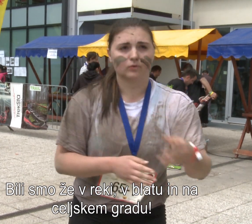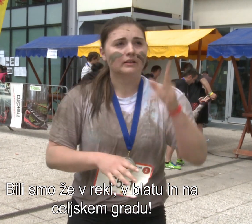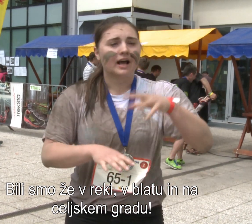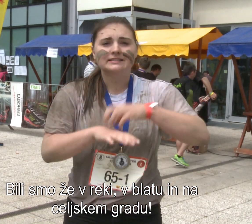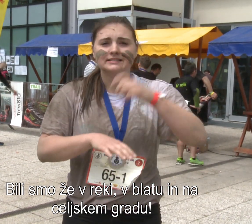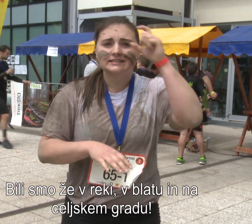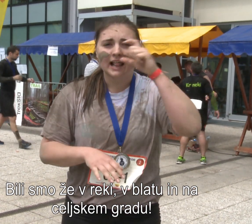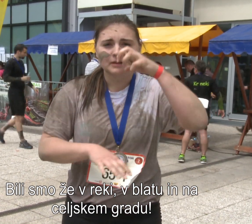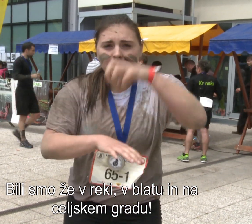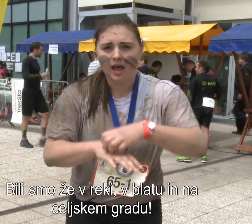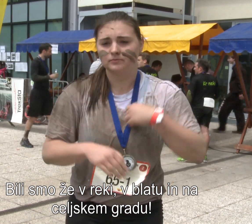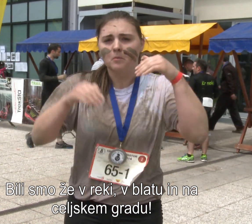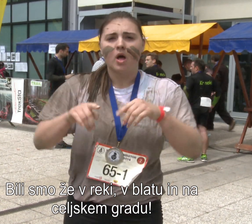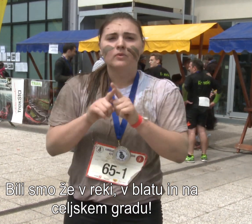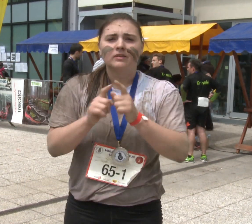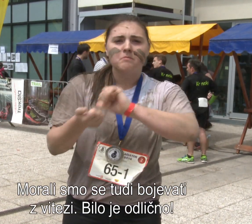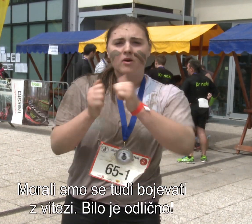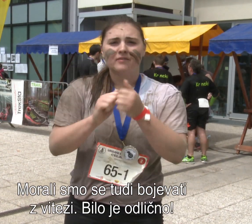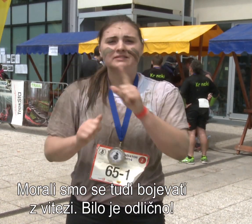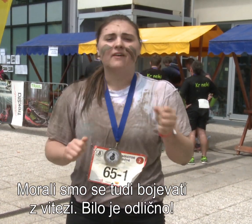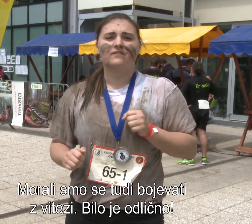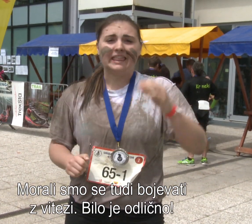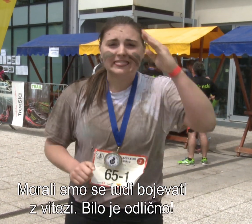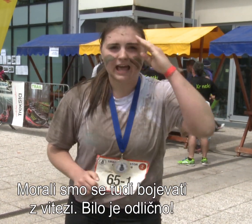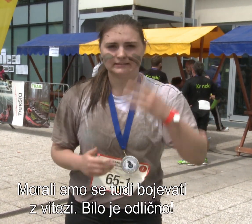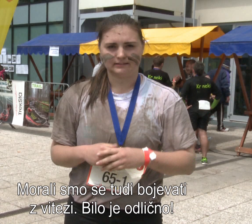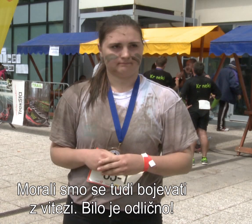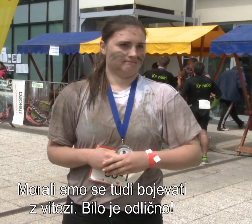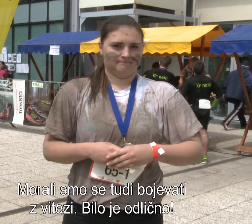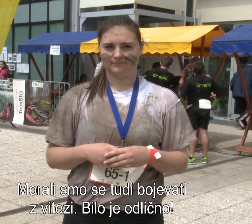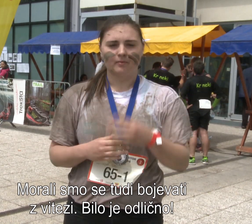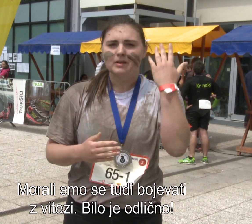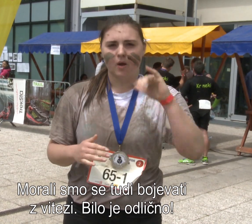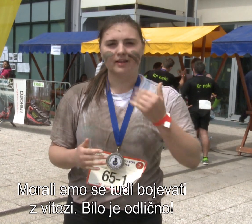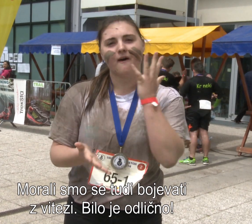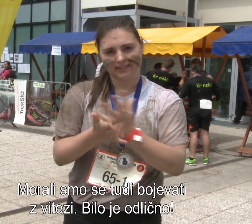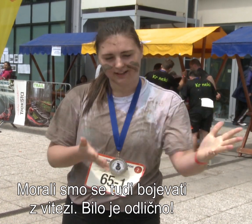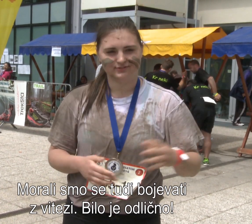Pozdravimo gladiatorje v rdečih majicah. Bravo, fantje!